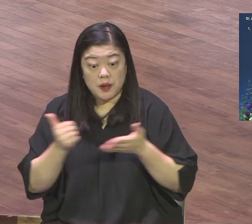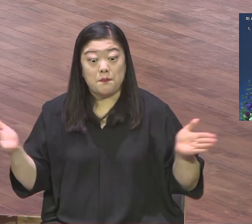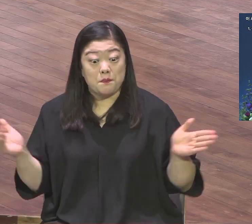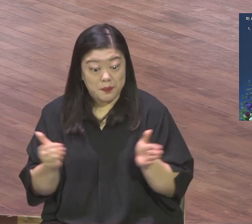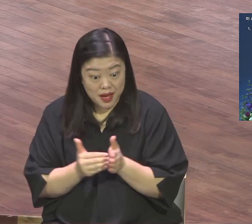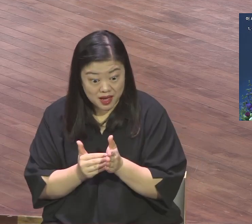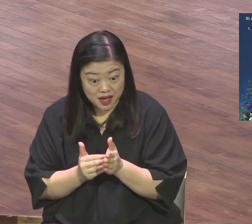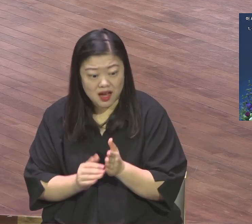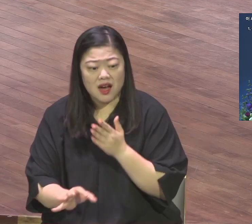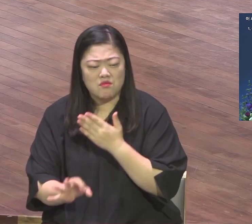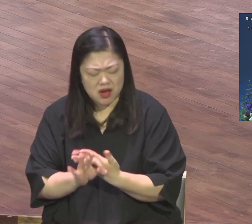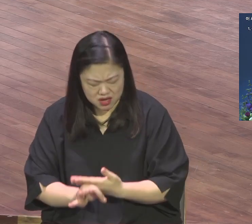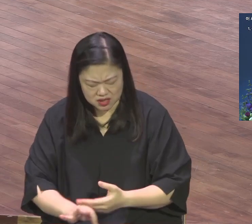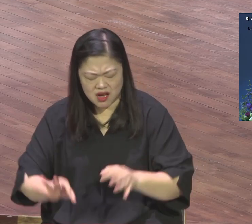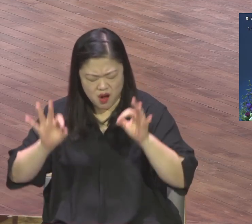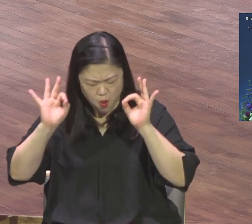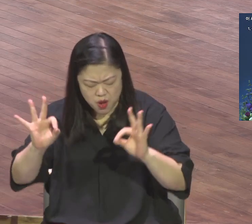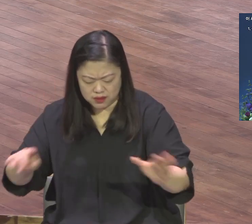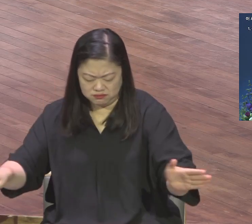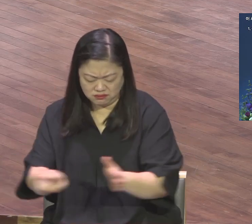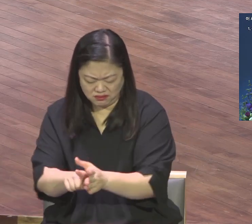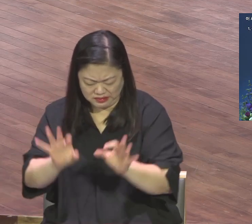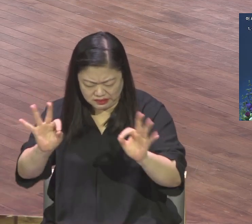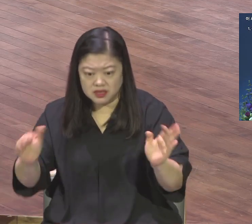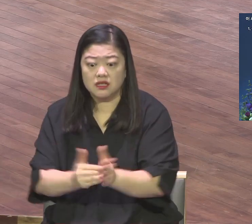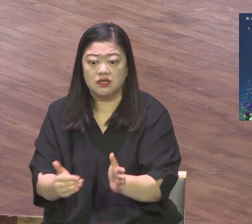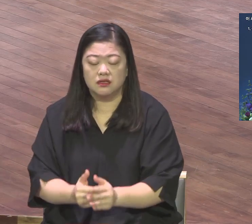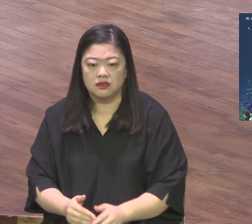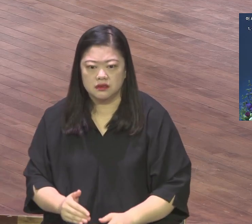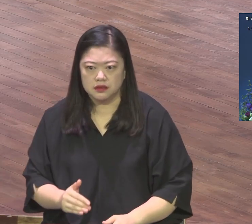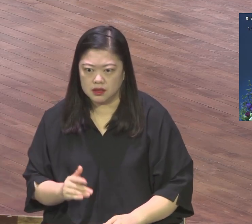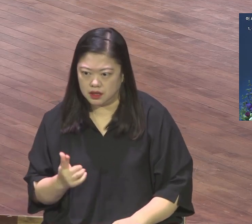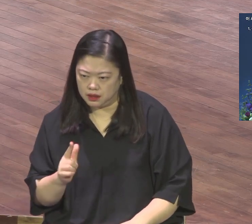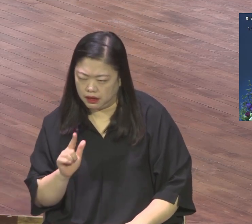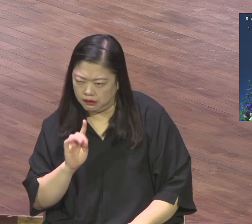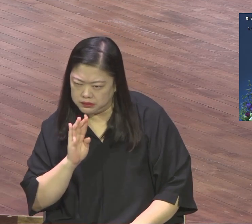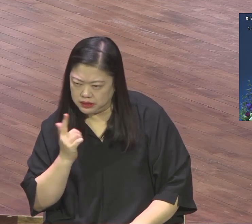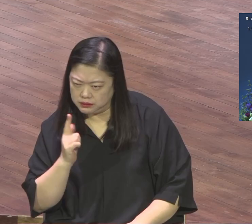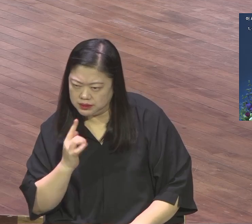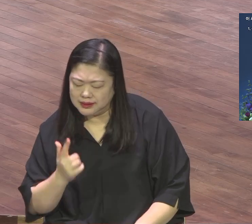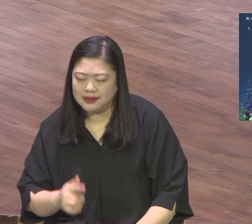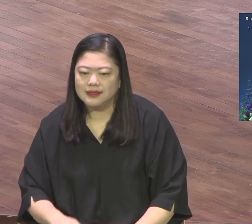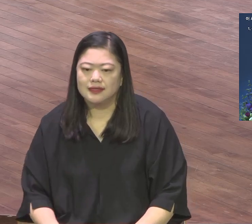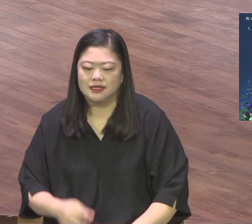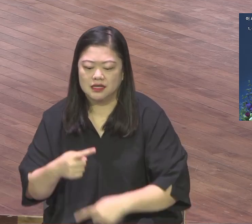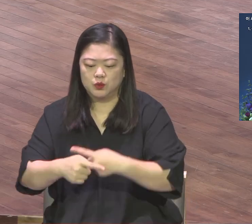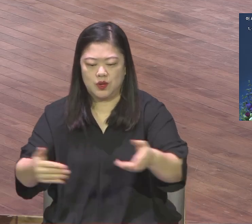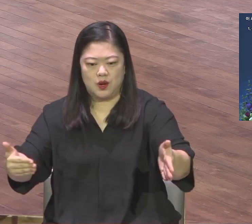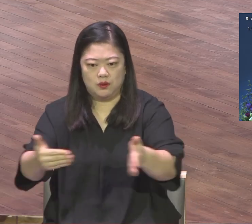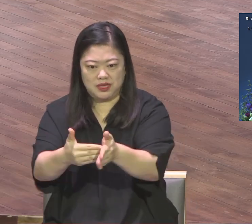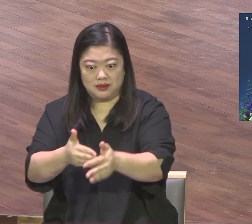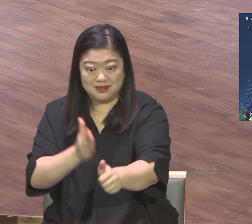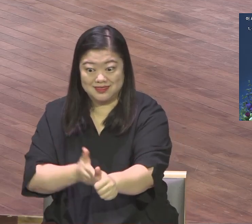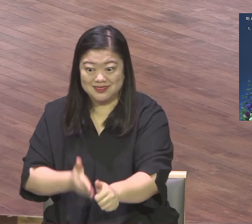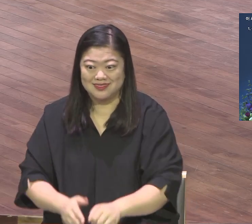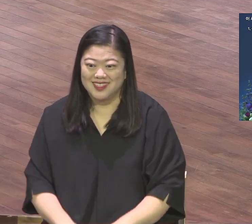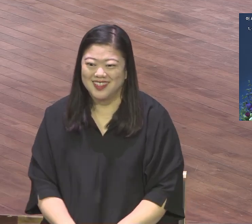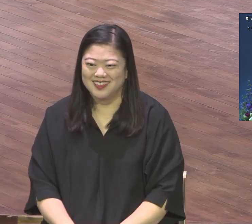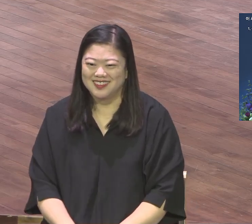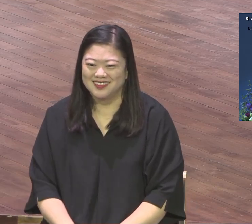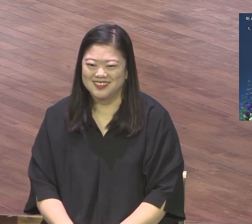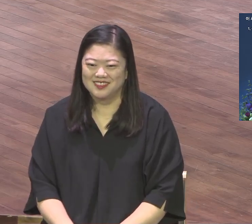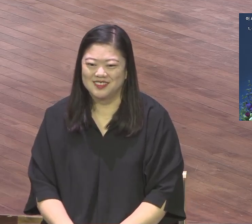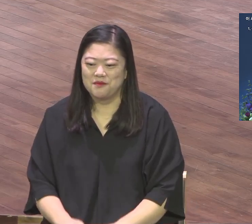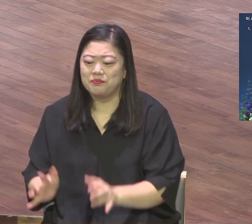영접이 곧 하나님의 자녀가 되는 것이고 그것이 곧 성령 내주예요. 오늘 본문 첫째로 보면 예수 그리스도 이름으로 세례를